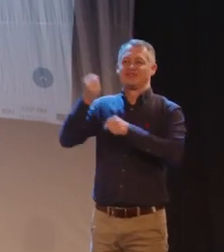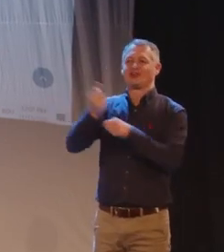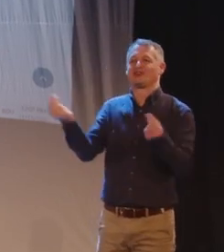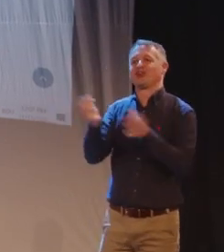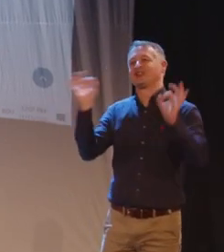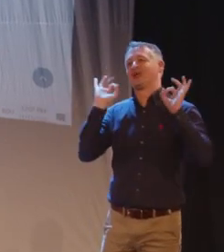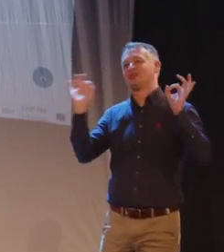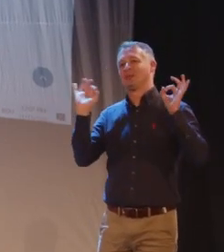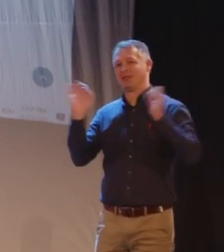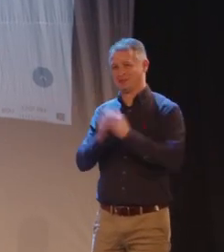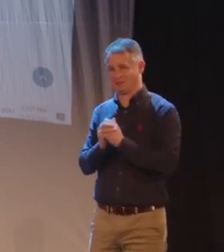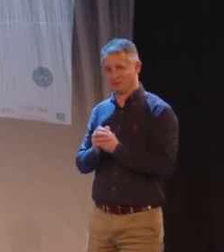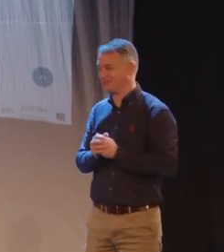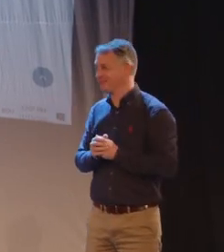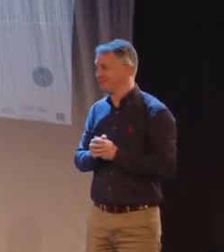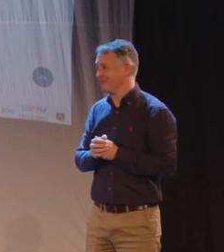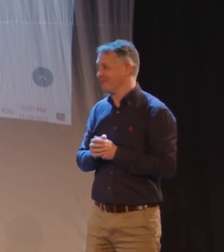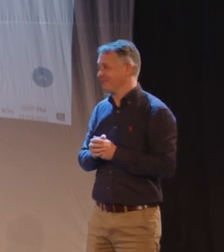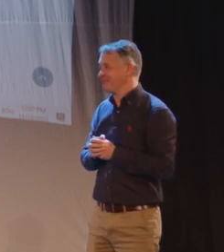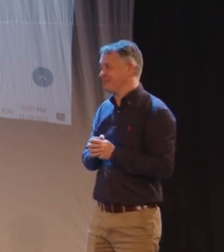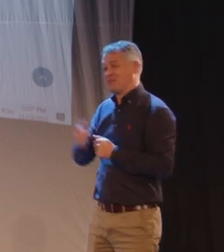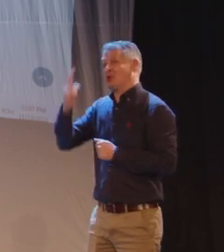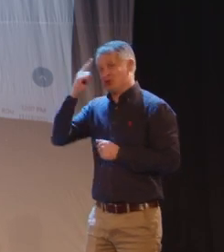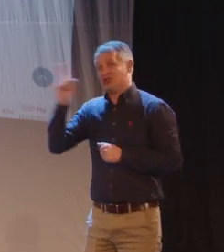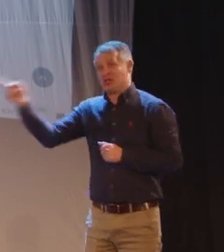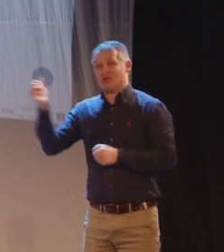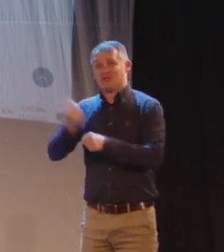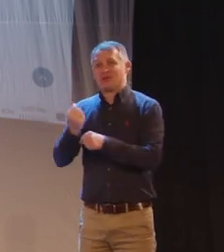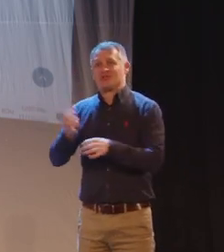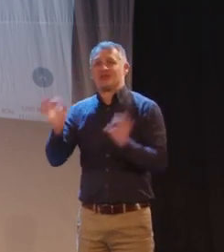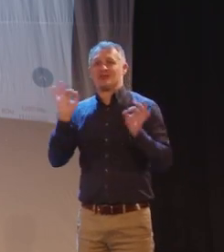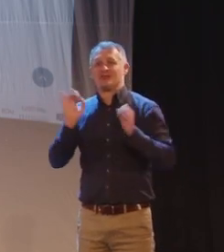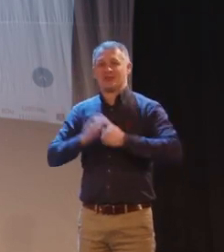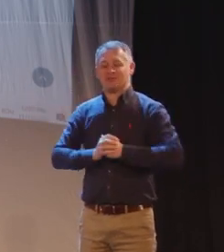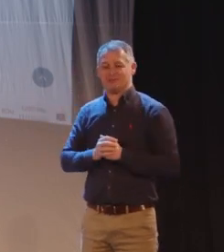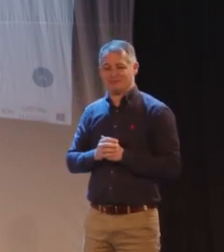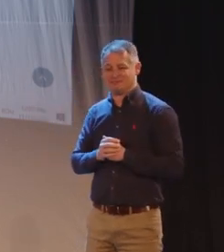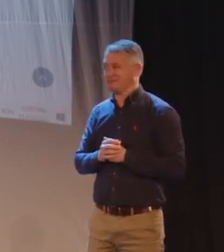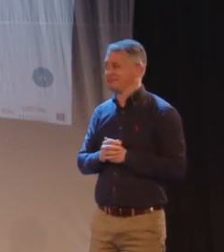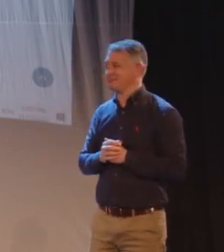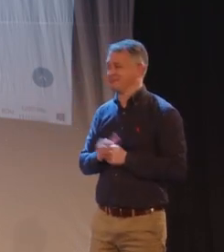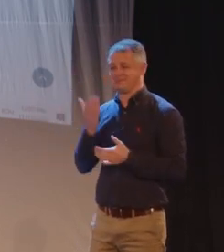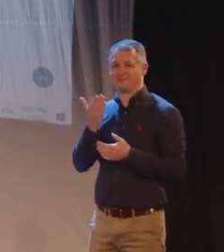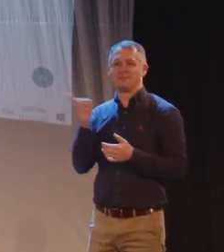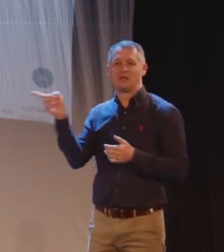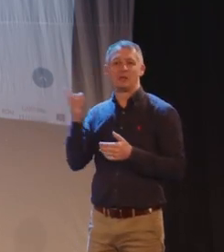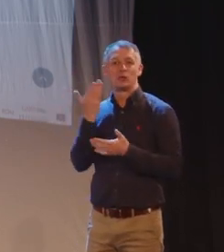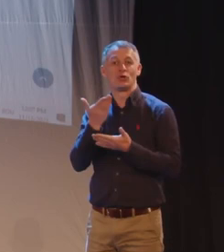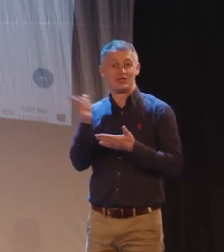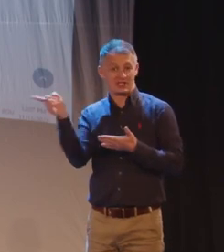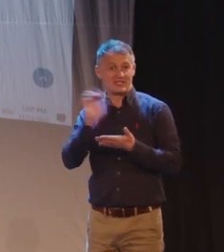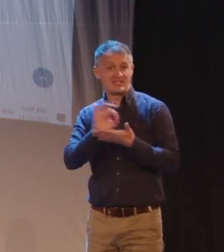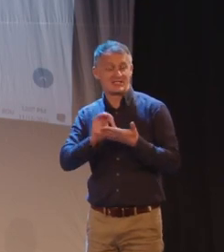deosebit. Pentru și știam că va face ceva deosebit. Pentru mine a scrie o carte este